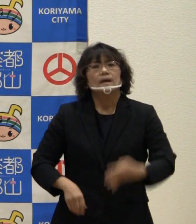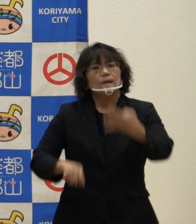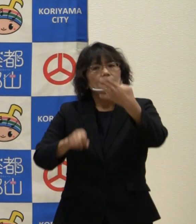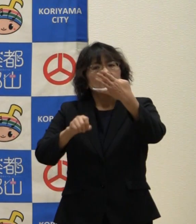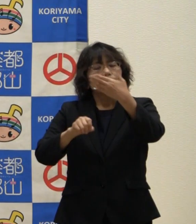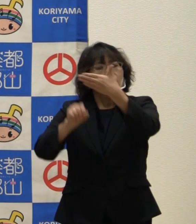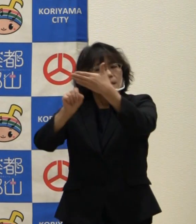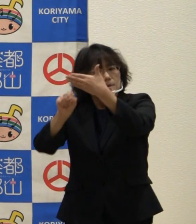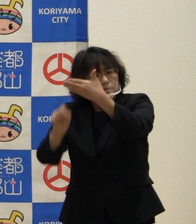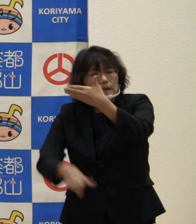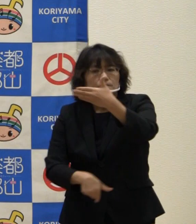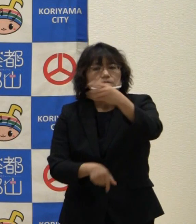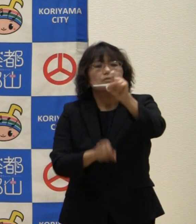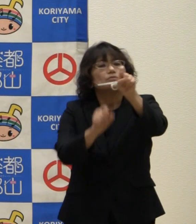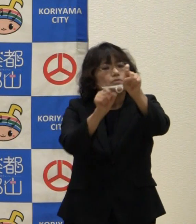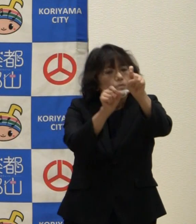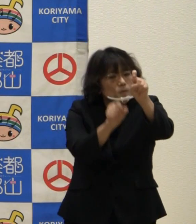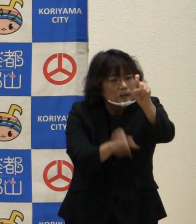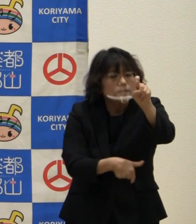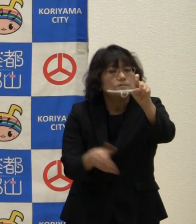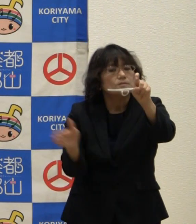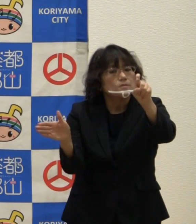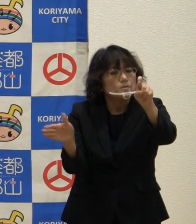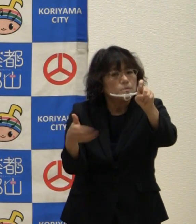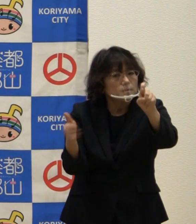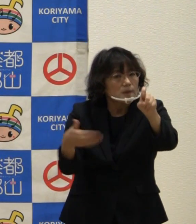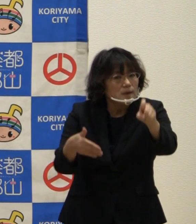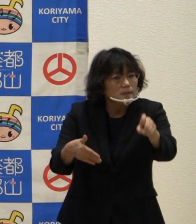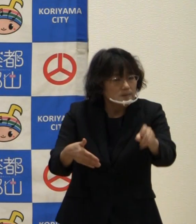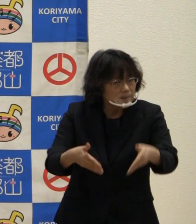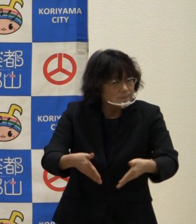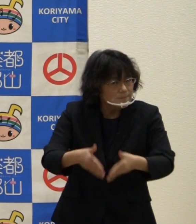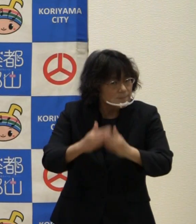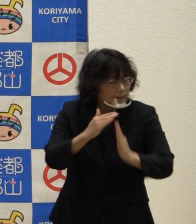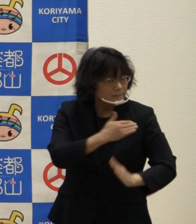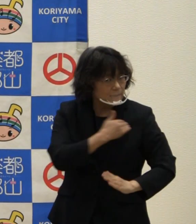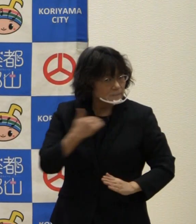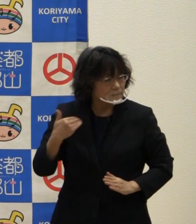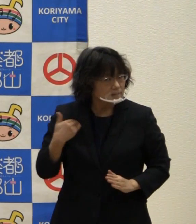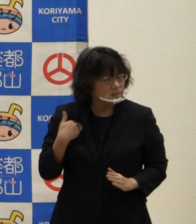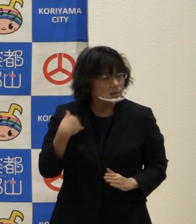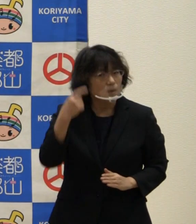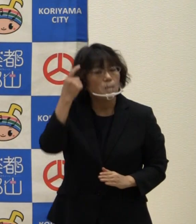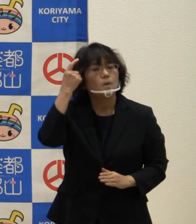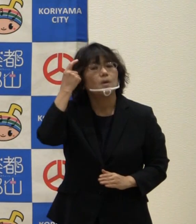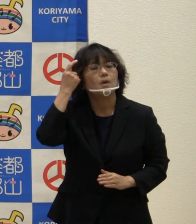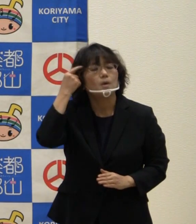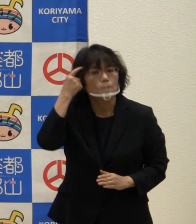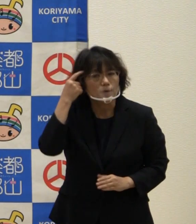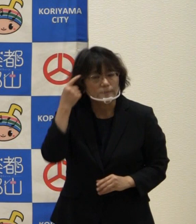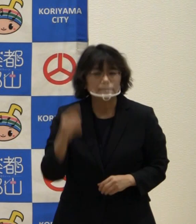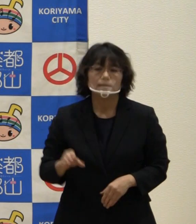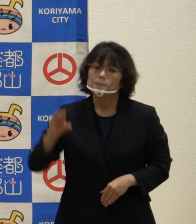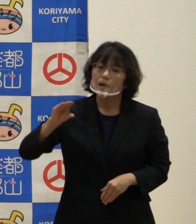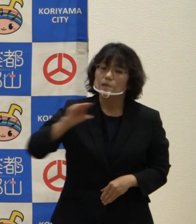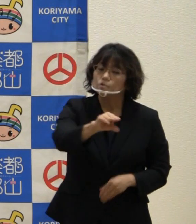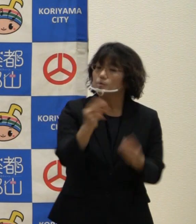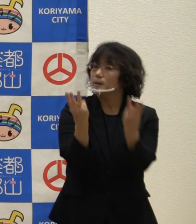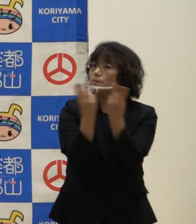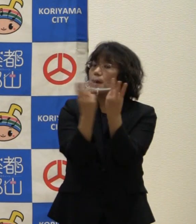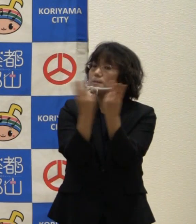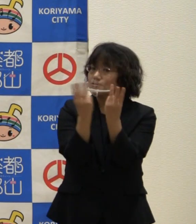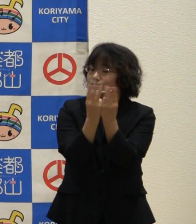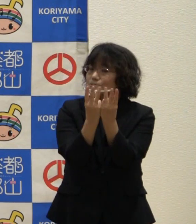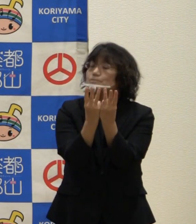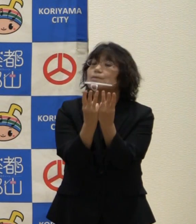の、稼働になるかなと今のところはそういうふうに見込んでございます。そして台数的には重放電、こちらの想定しているのは